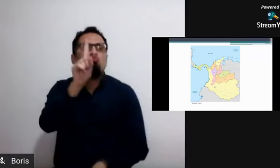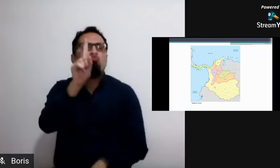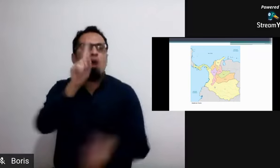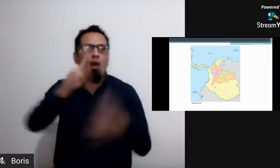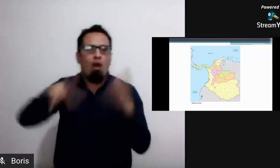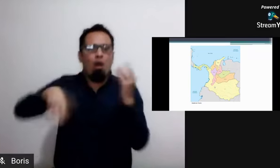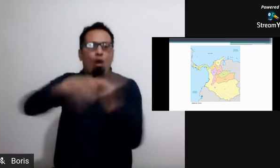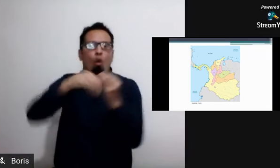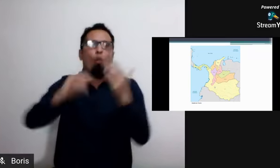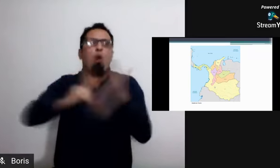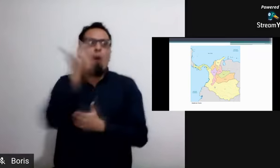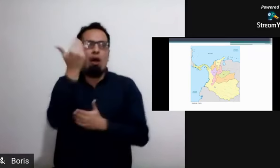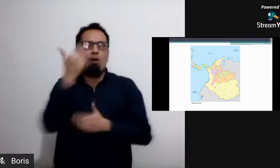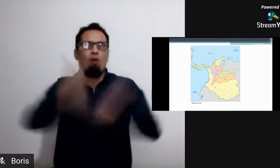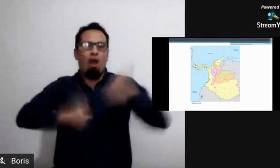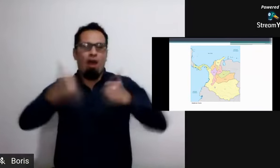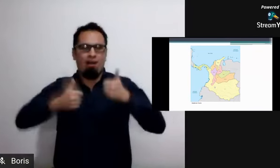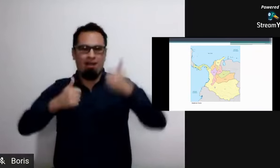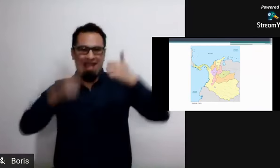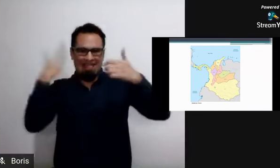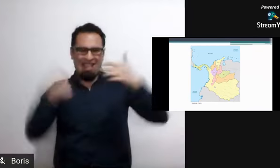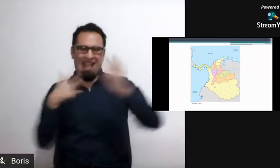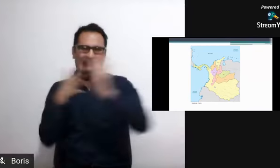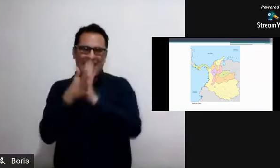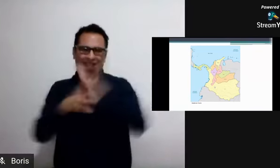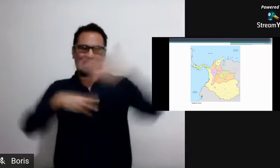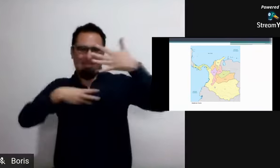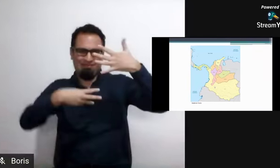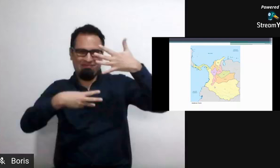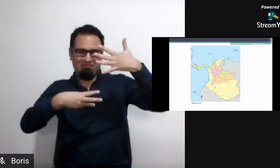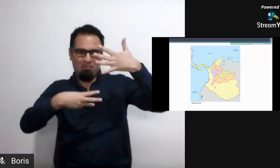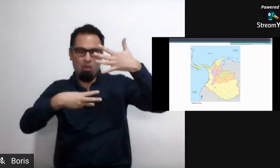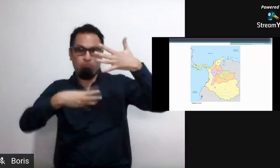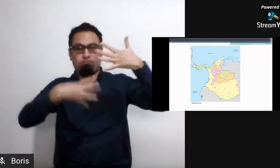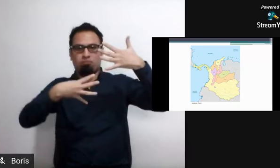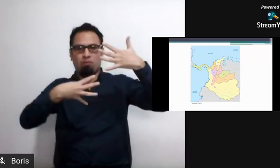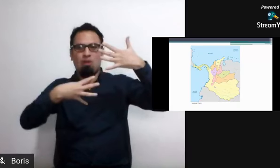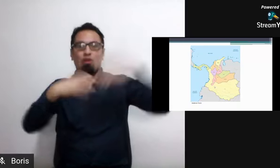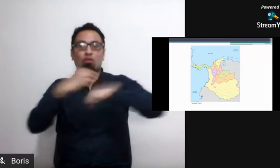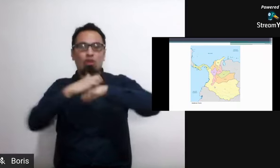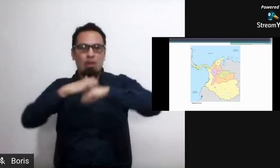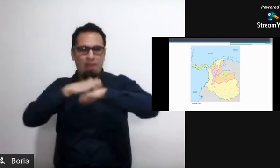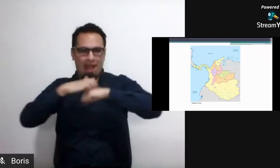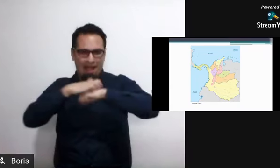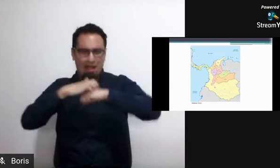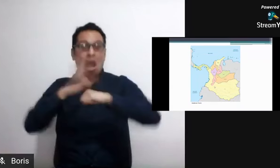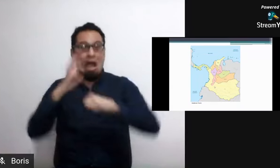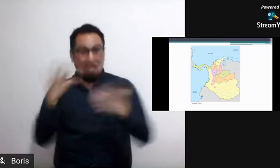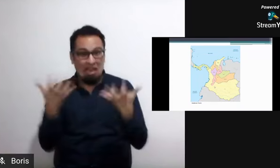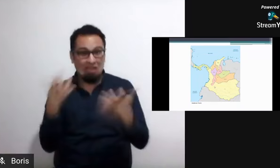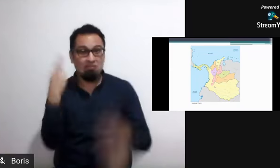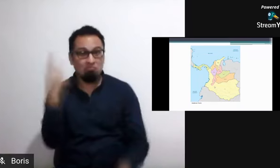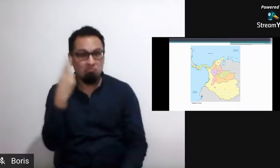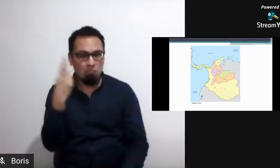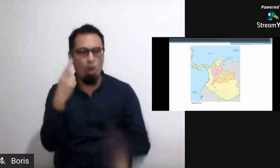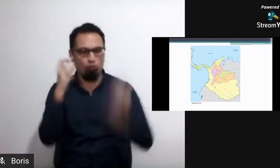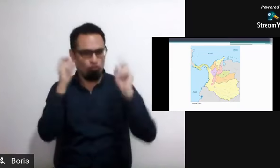Vemos que es muy parecido, pero hay un nuevo territorio que se genera, un noveno, el cual es